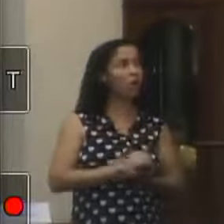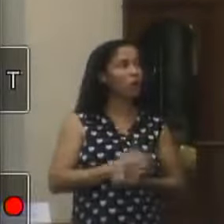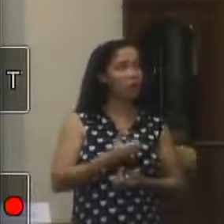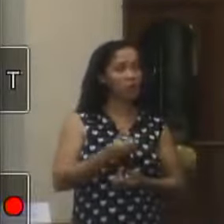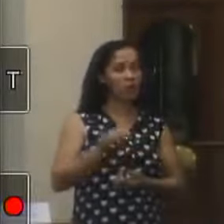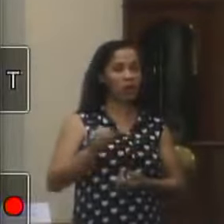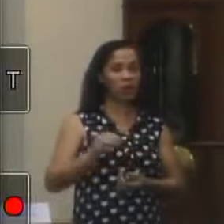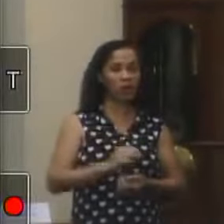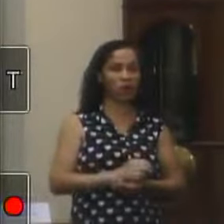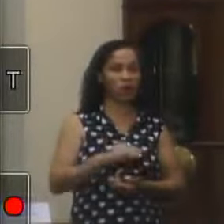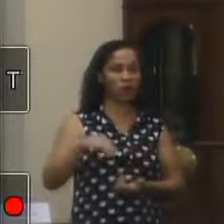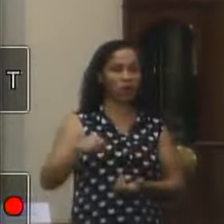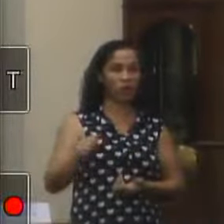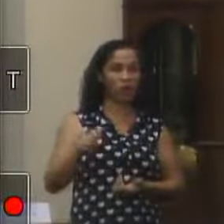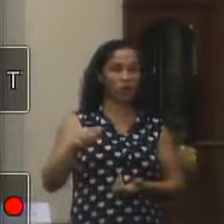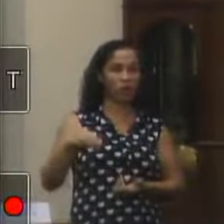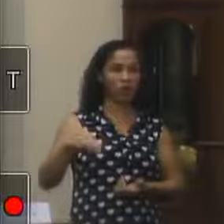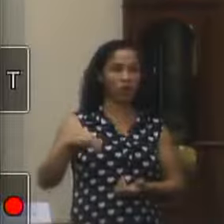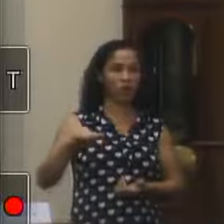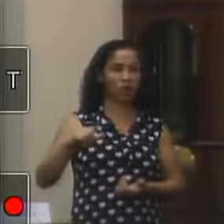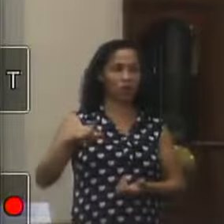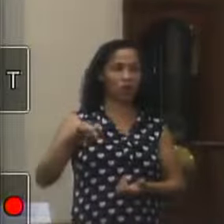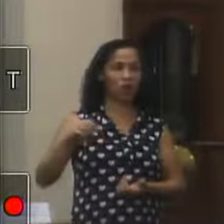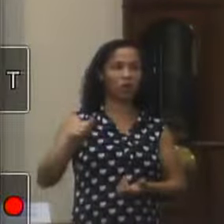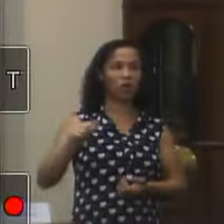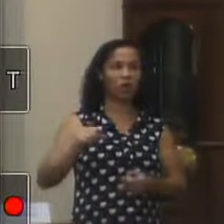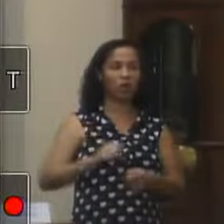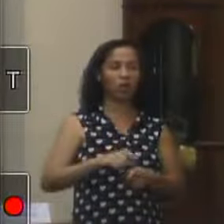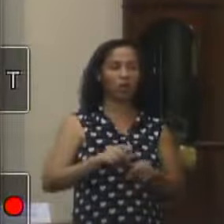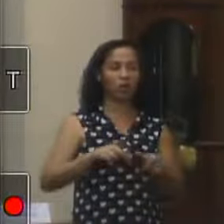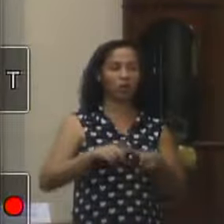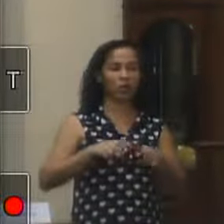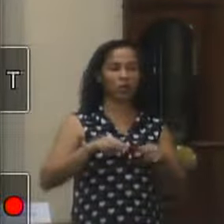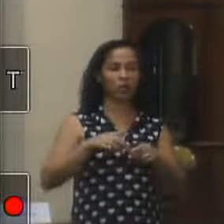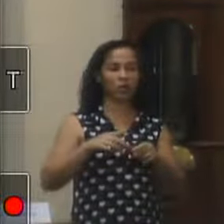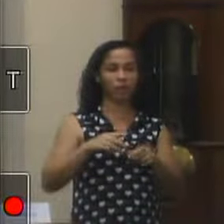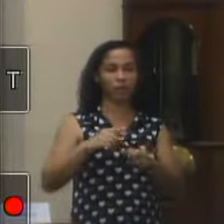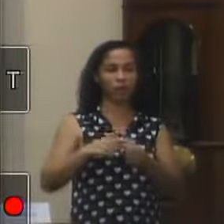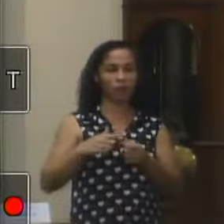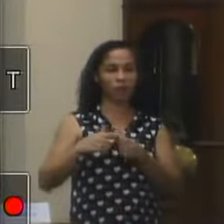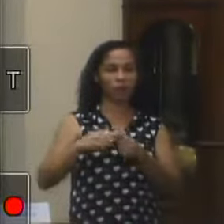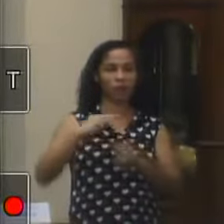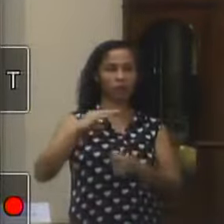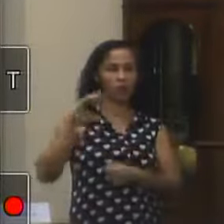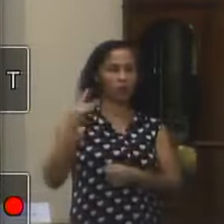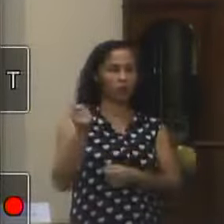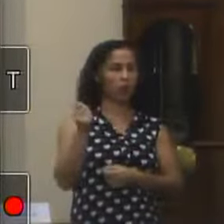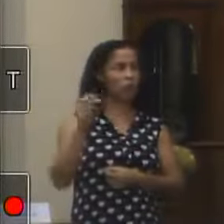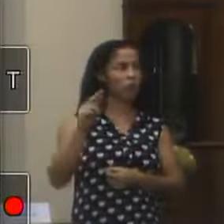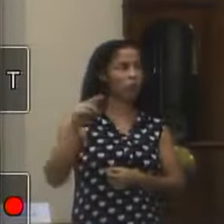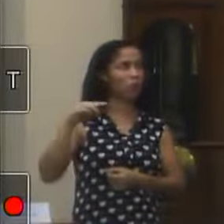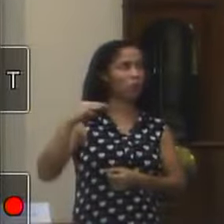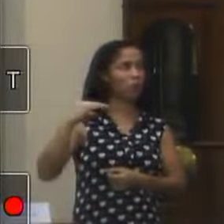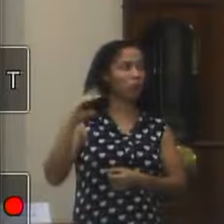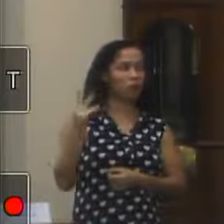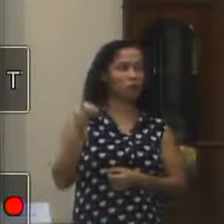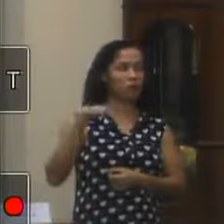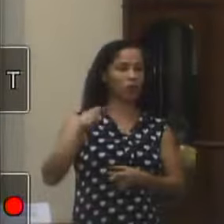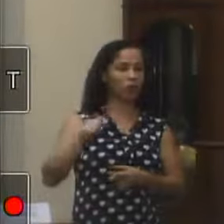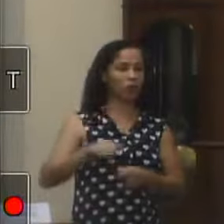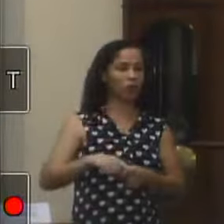60 manilhas de 80 para fazer aquele serviço. E tivemos também, logicamente, que foi um encontro